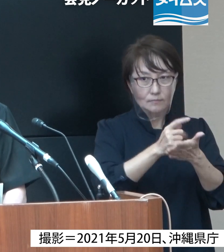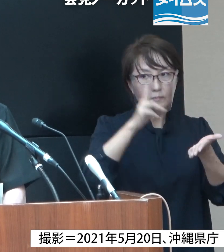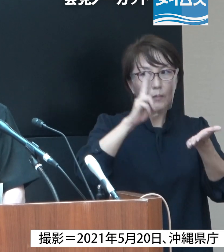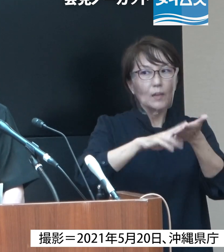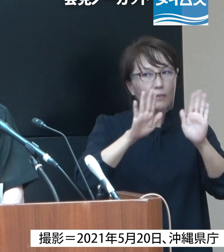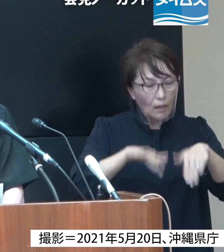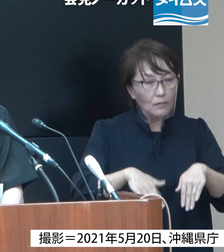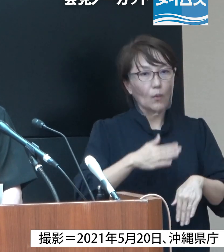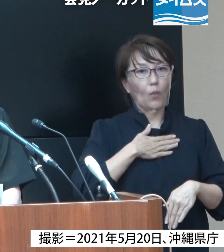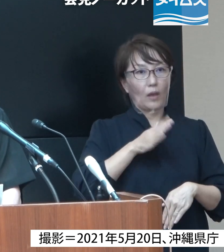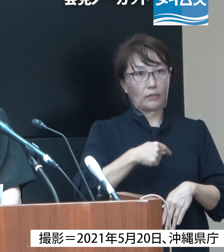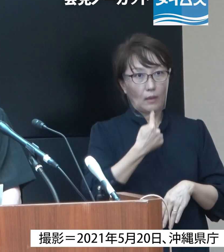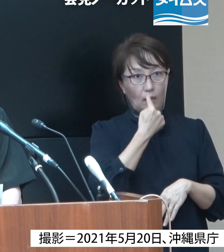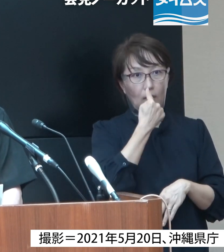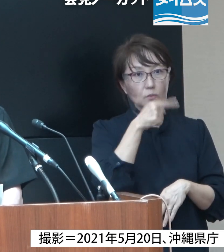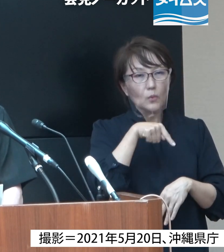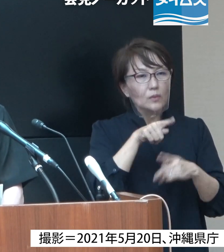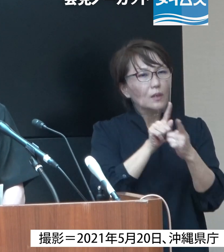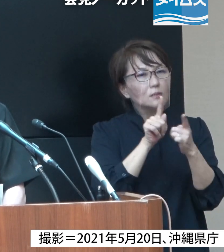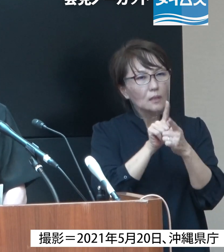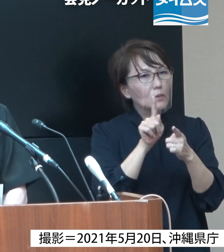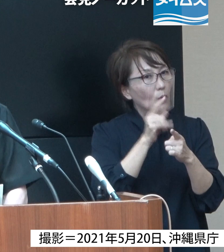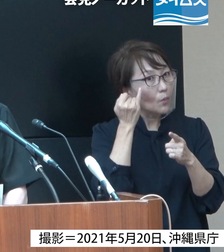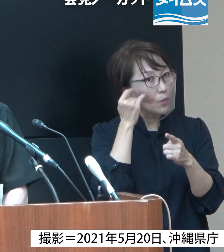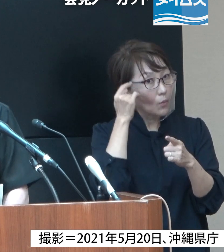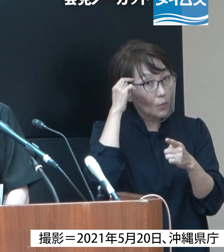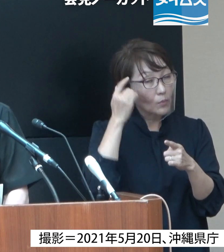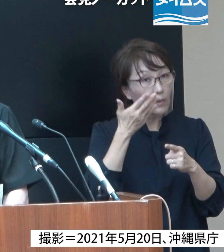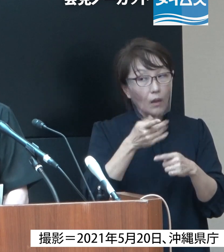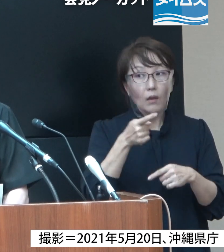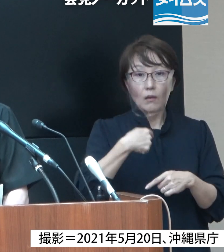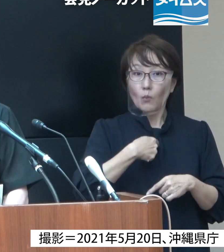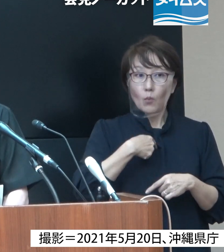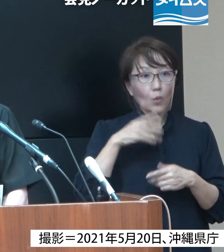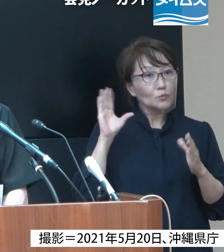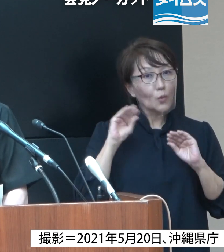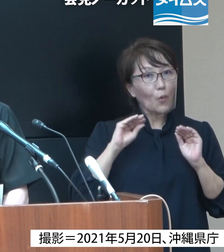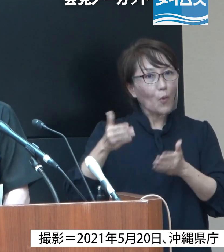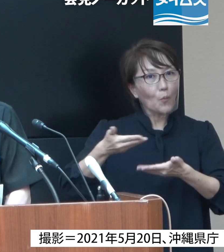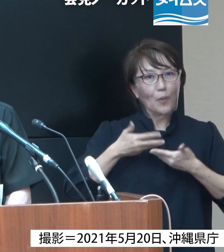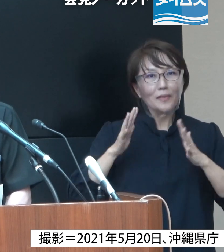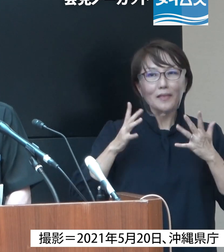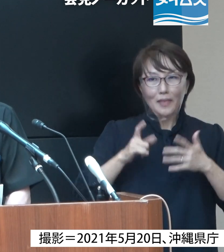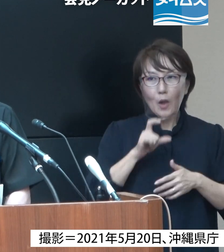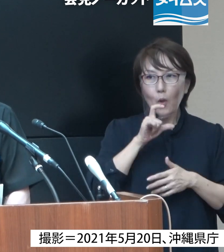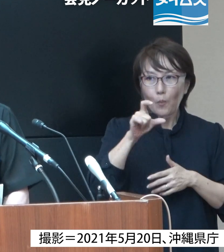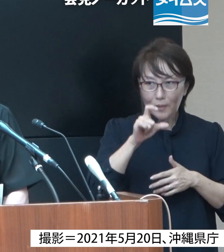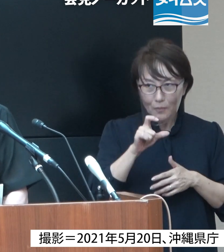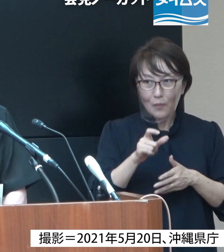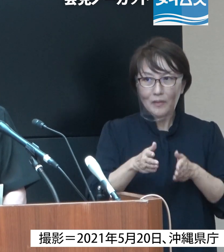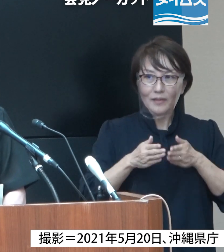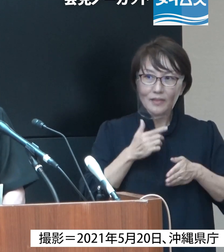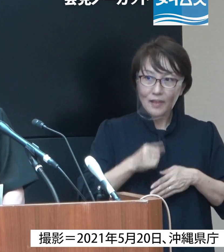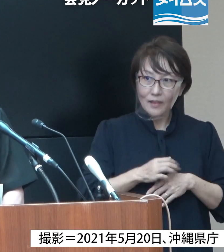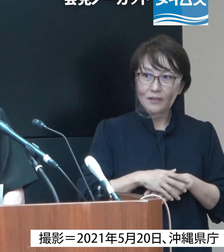分かったんですけれども、まずはそれに対してご説明をお願いします。 その情報はまだいただいておりませんのでコメントは控えたいと思います。